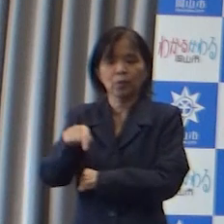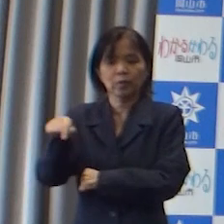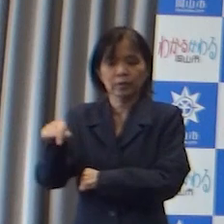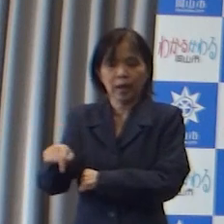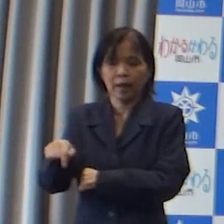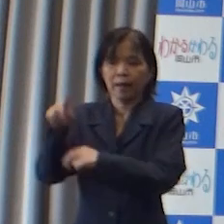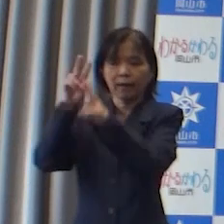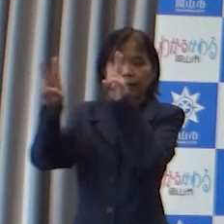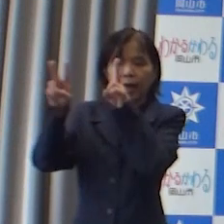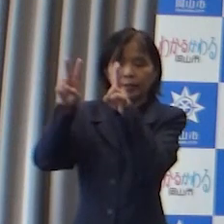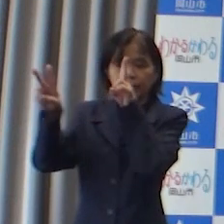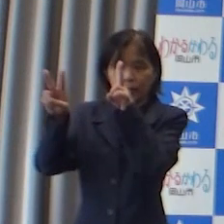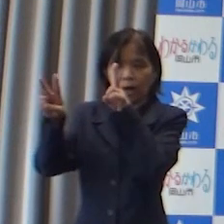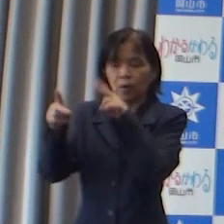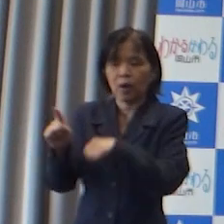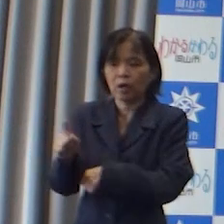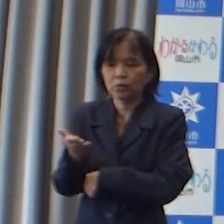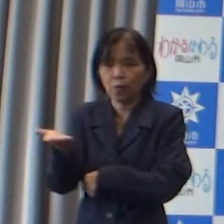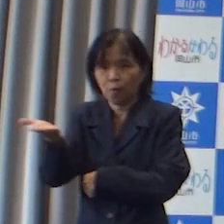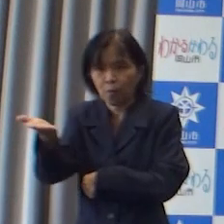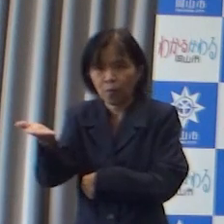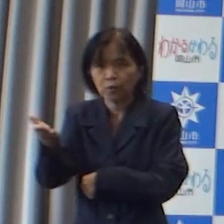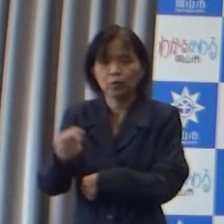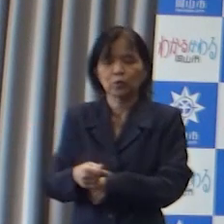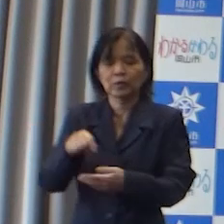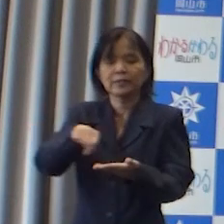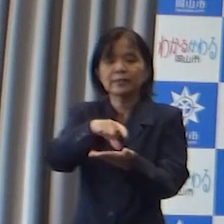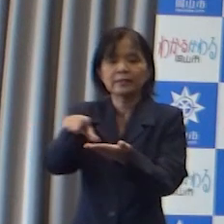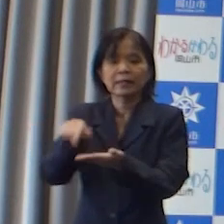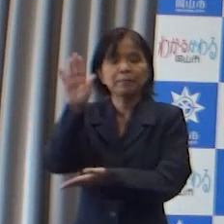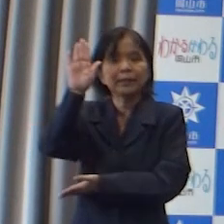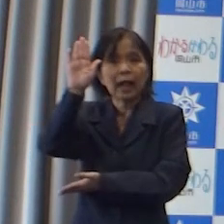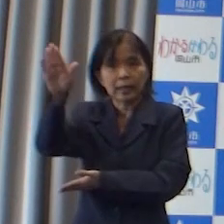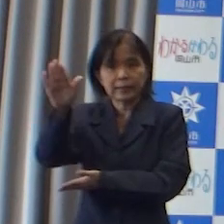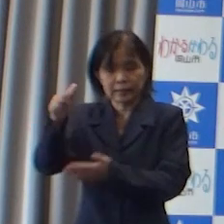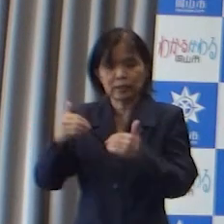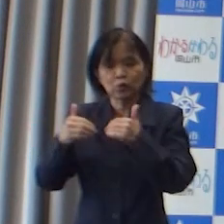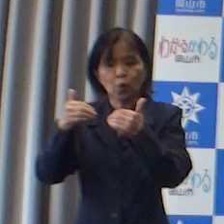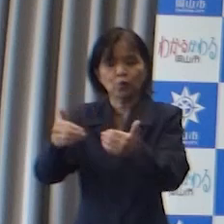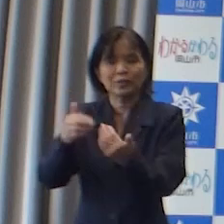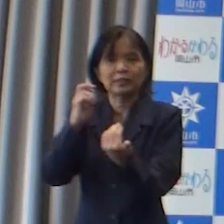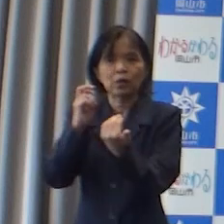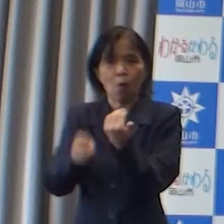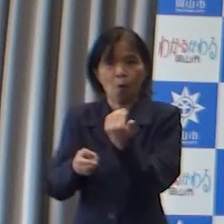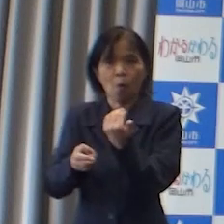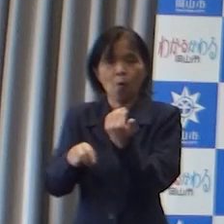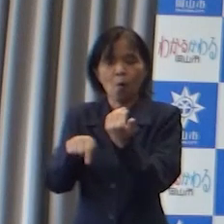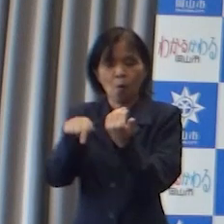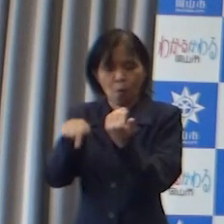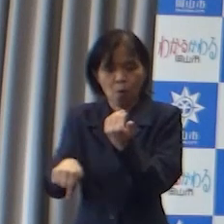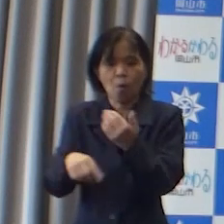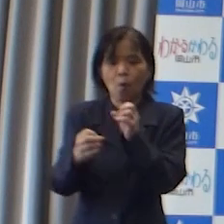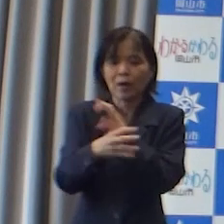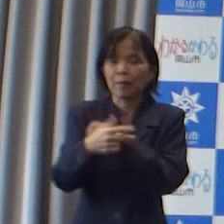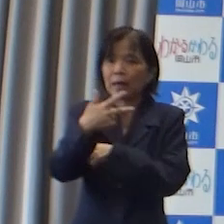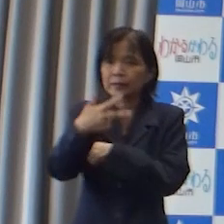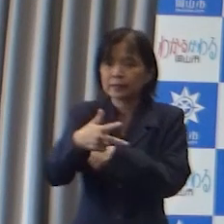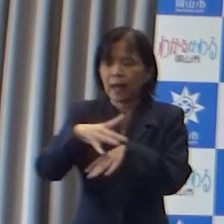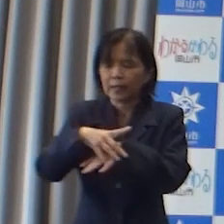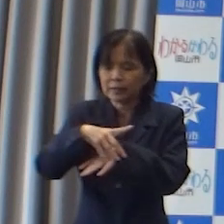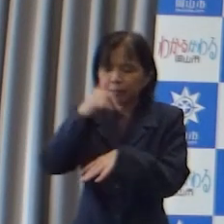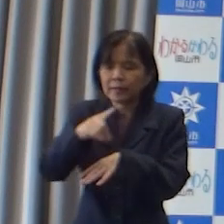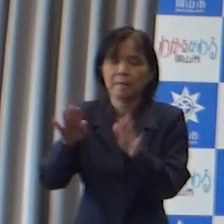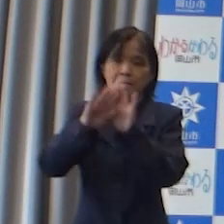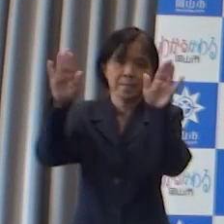投資を促していく地域未来促進法、まあ先ほど言ったように岡山市では初めて適用させてもらったんですけれども